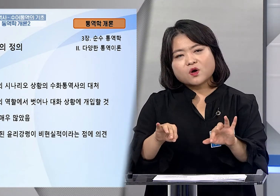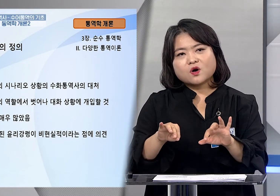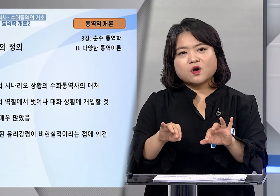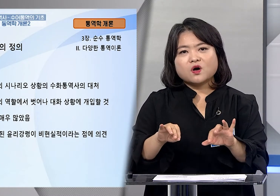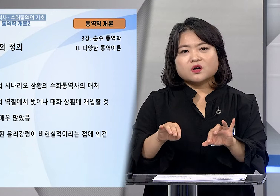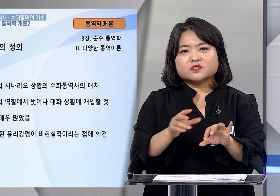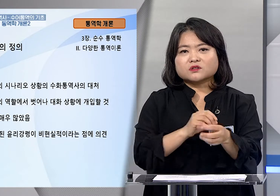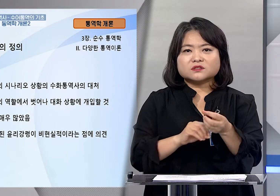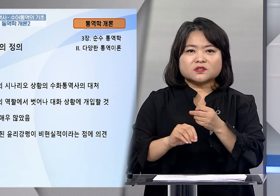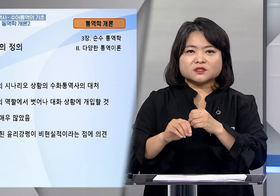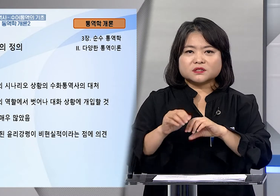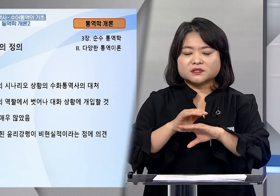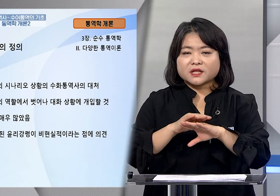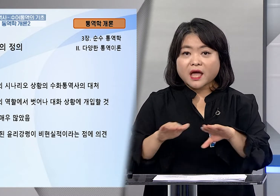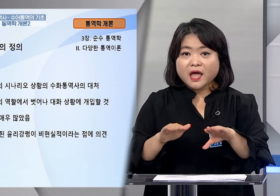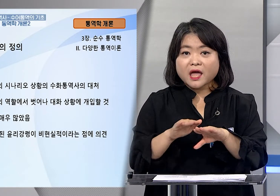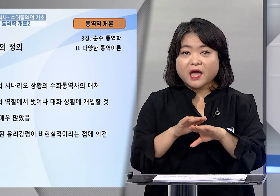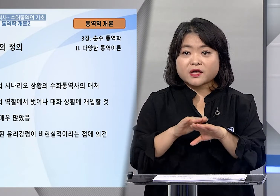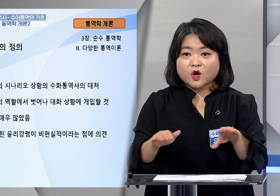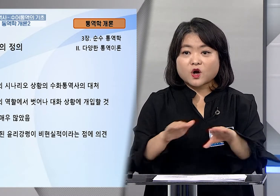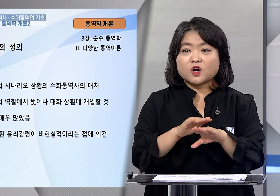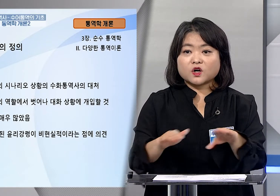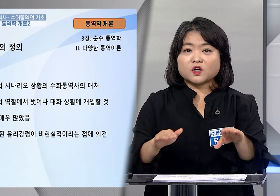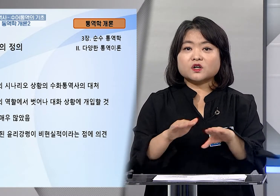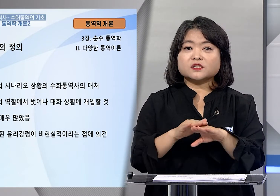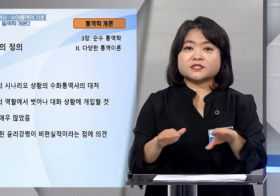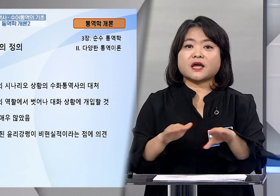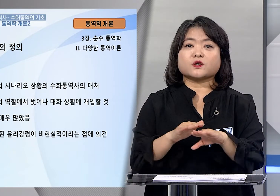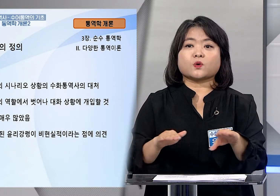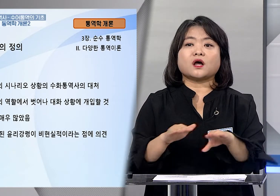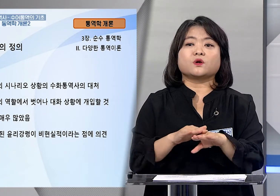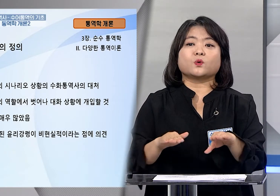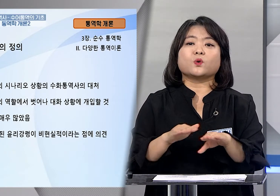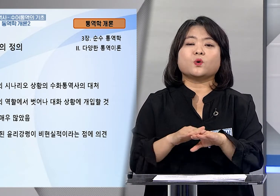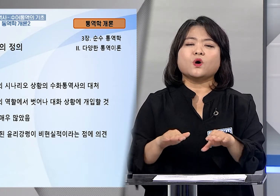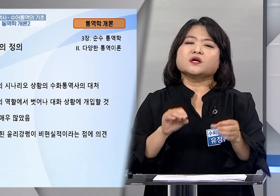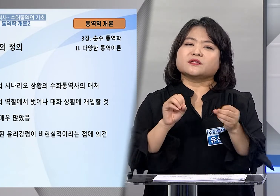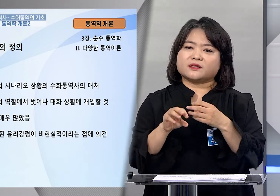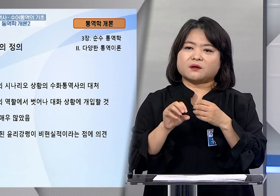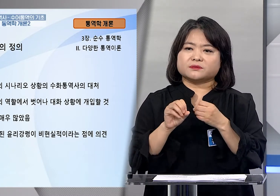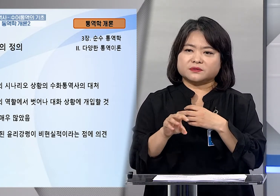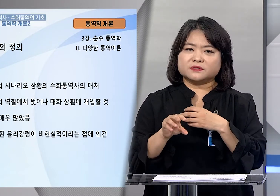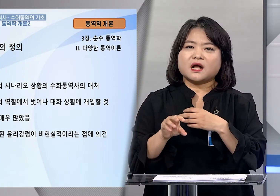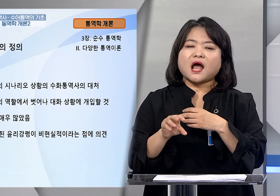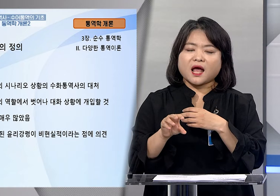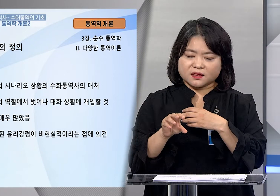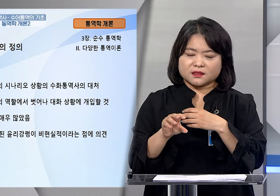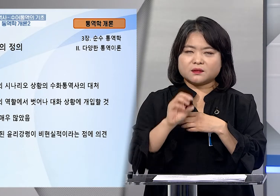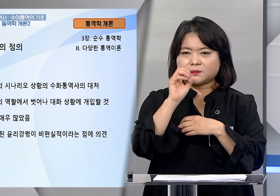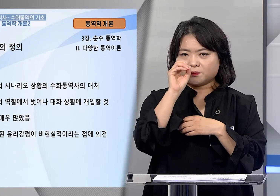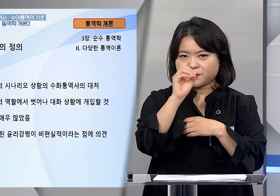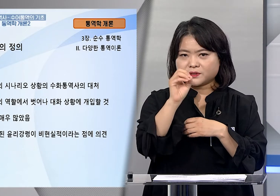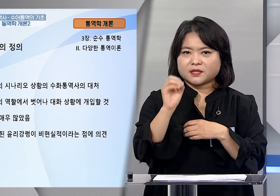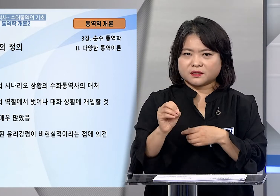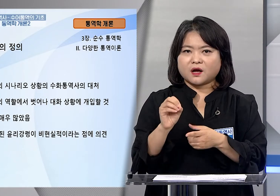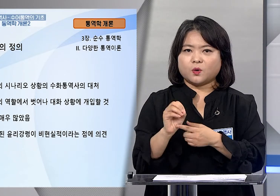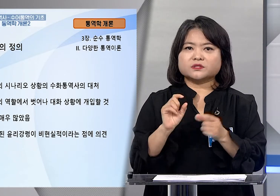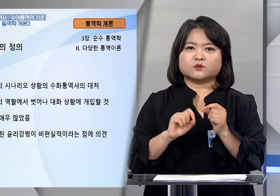적극적인 해결사의 역할로 대답을 한 퍼센트가 훨씬 더